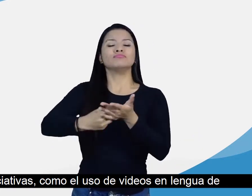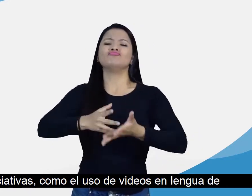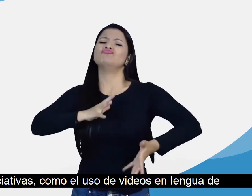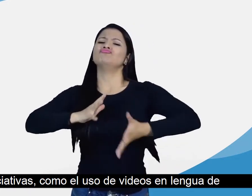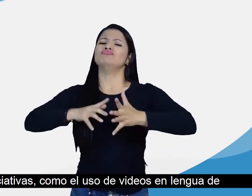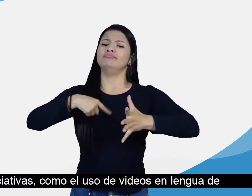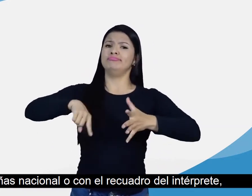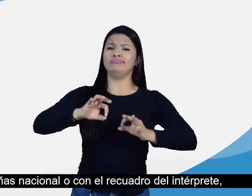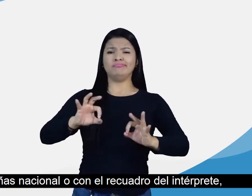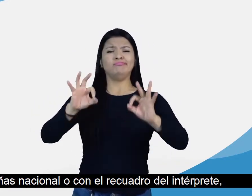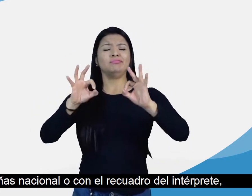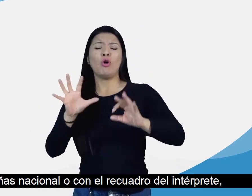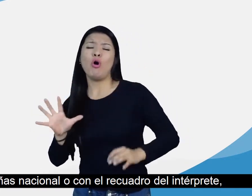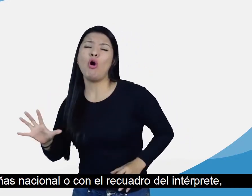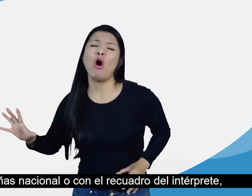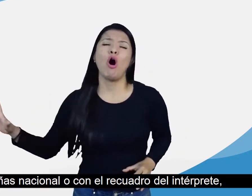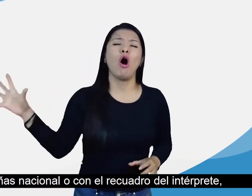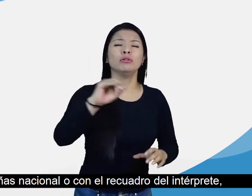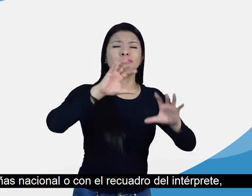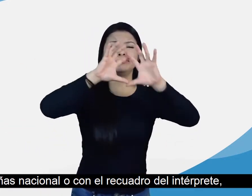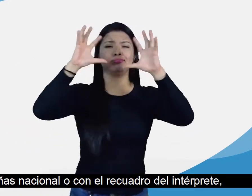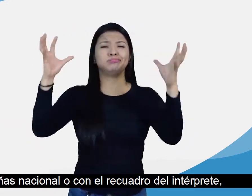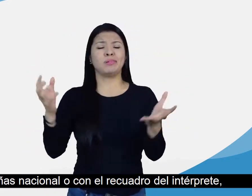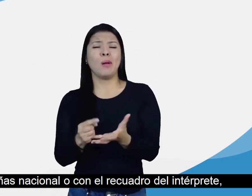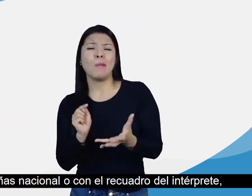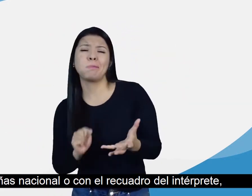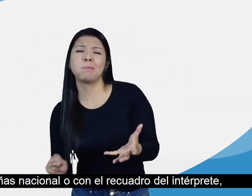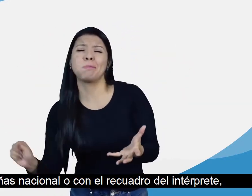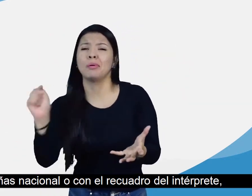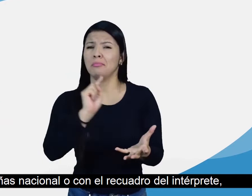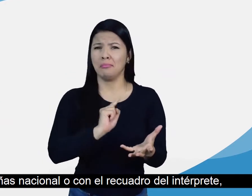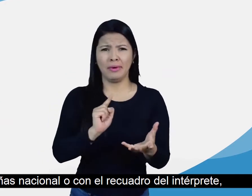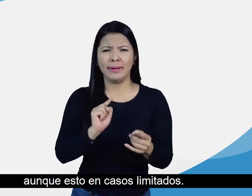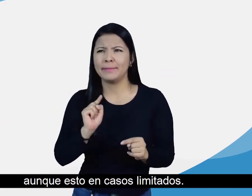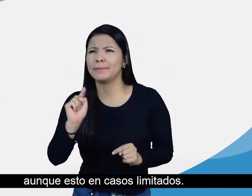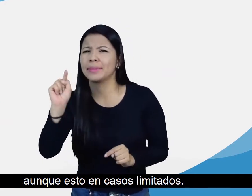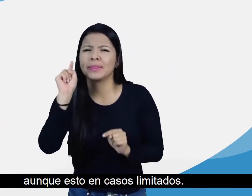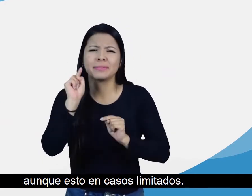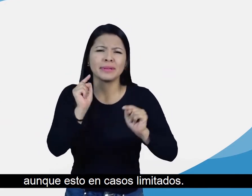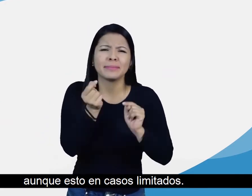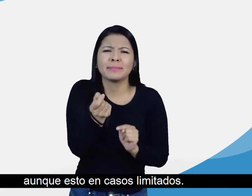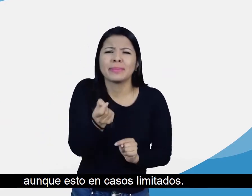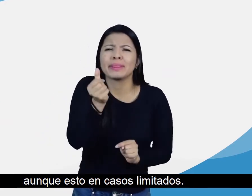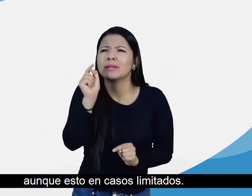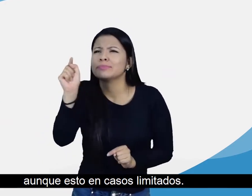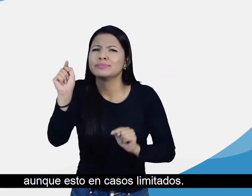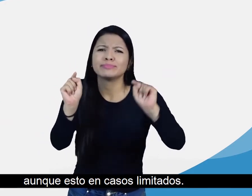en lengua de señas nacional o el recuadro del intérprete. Aunque esto en casos limitados.